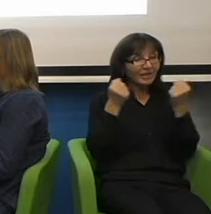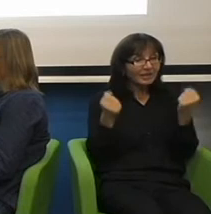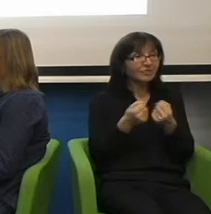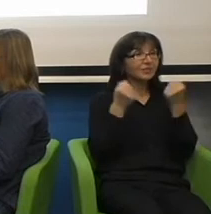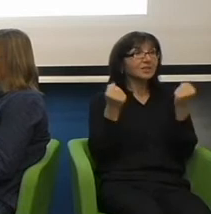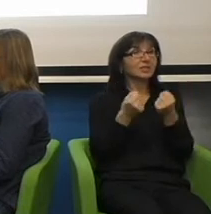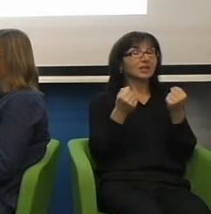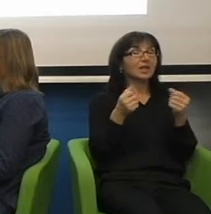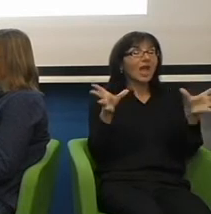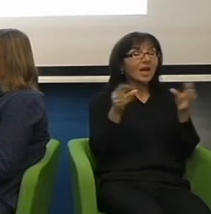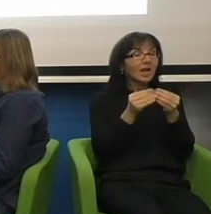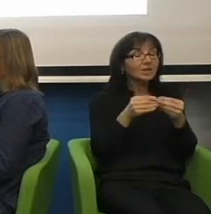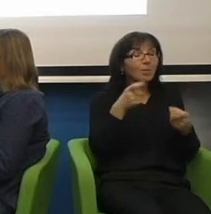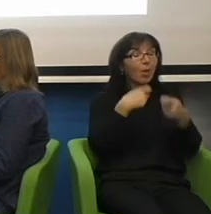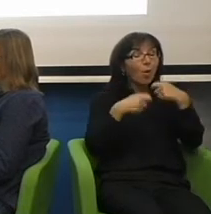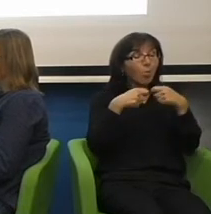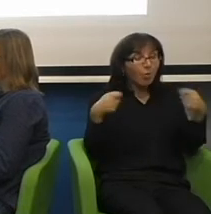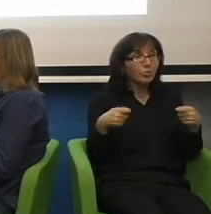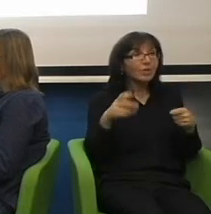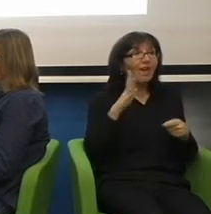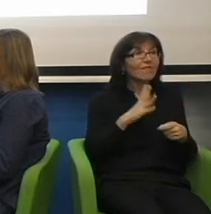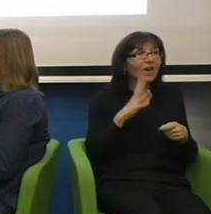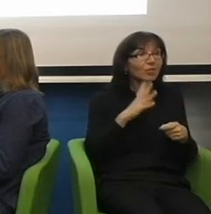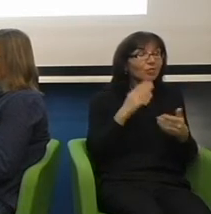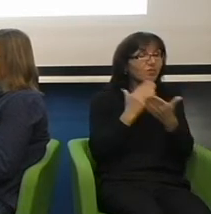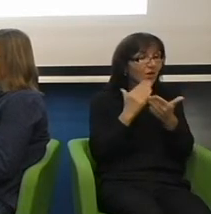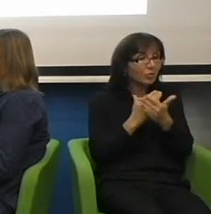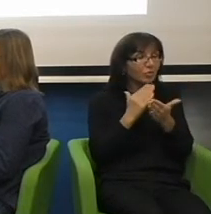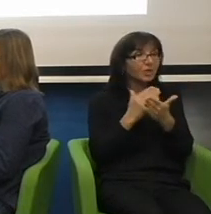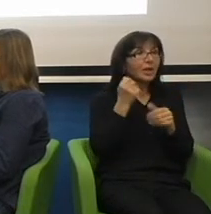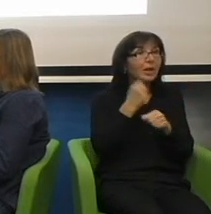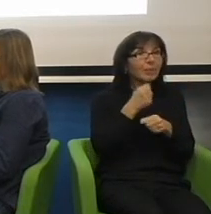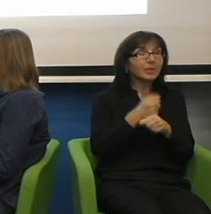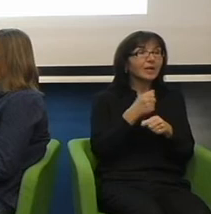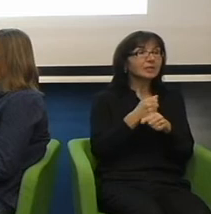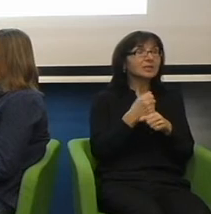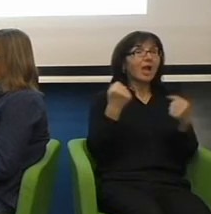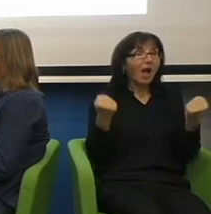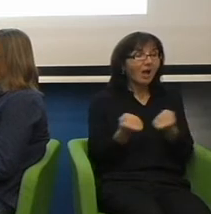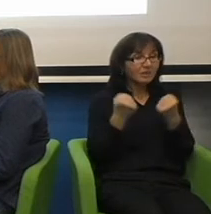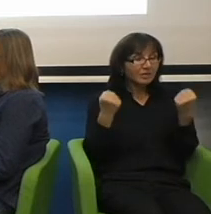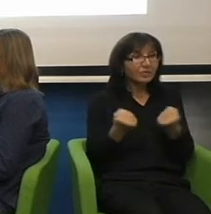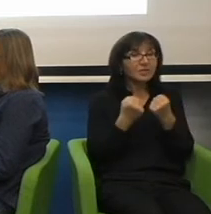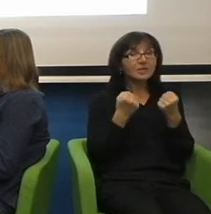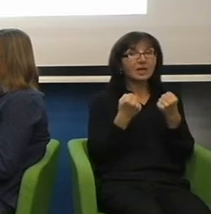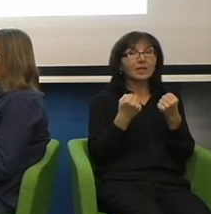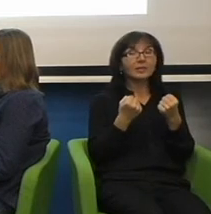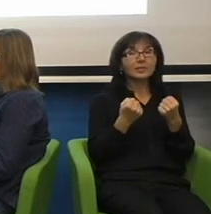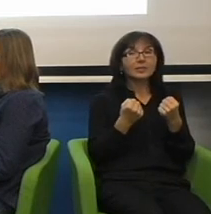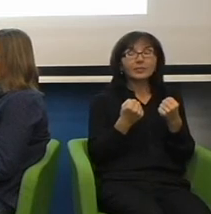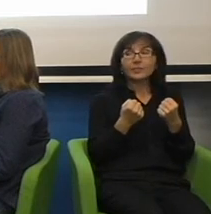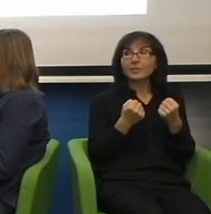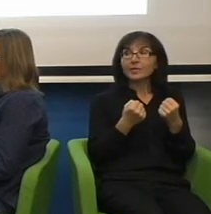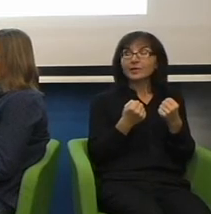prawami pracowniczymi, z warunkami pracy, bo ona też odczuwa te warunki pracy, to warto powiedzieć. Tak, i